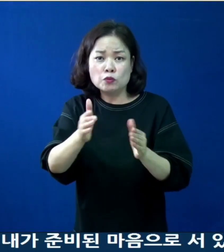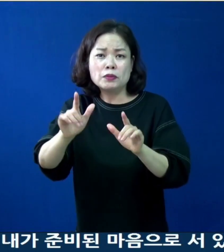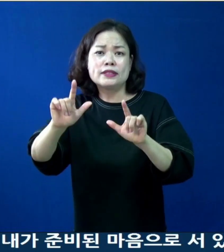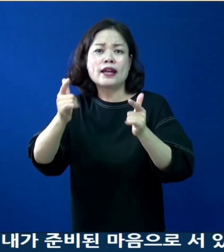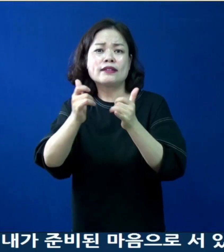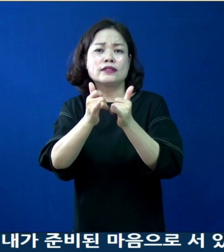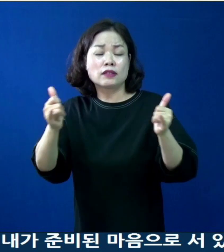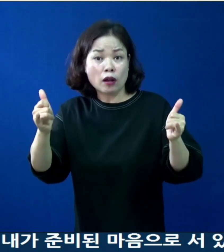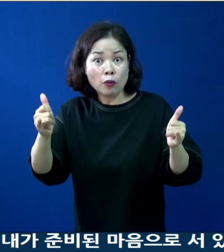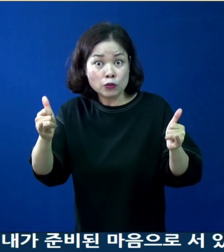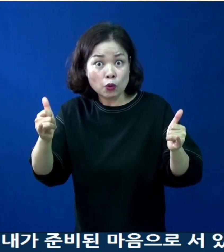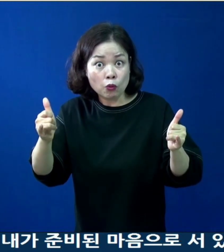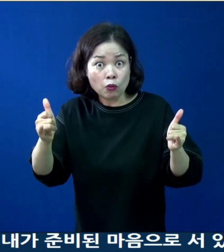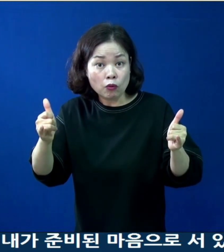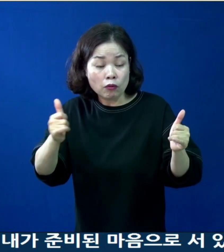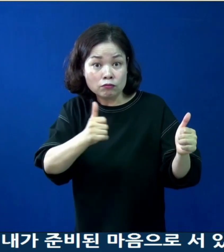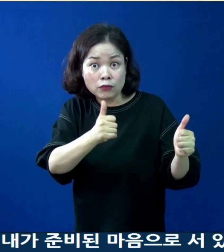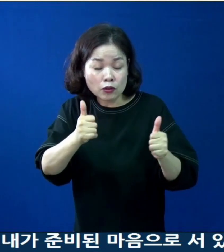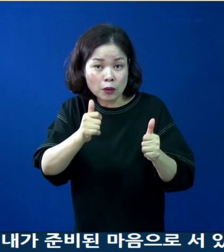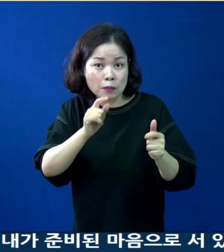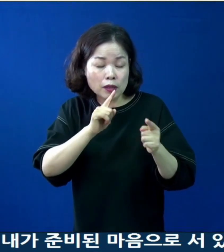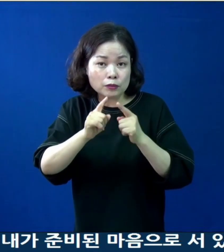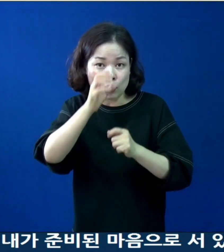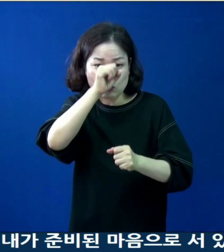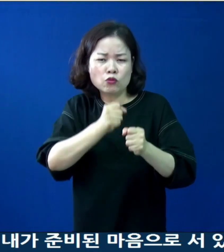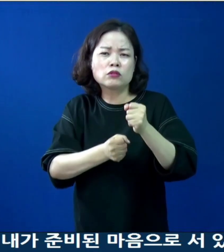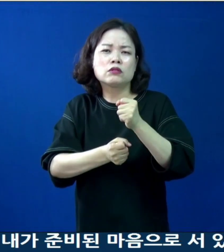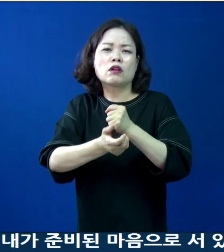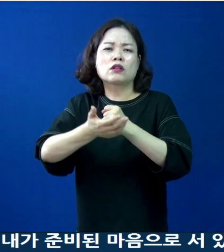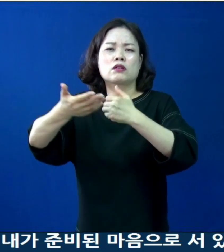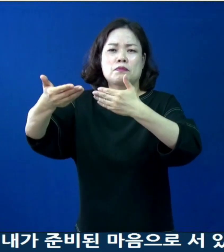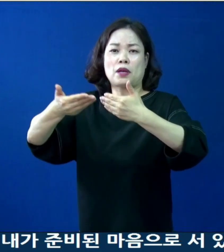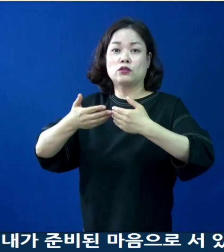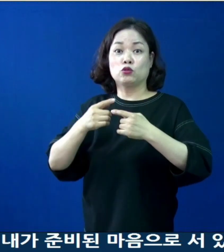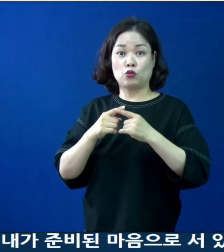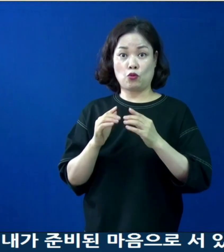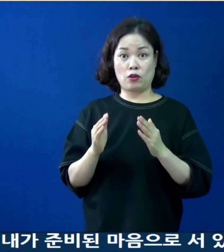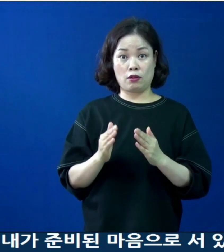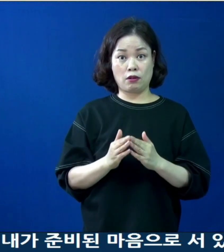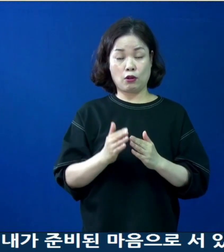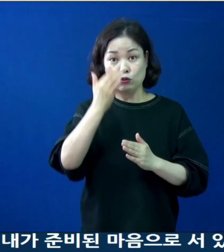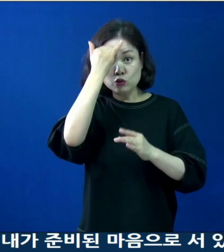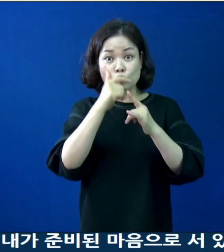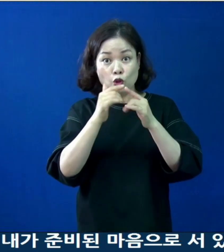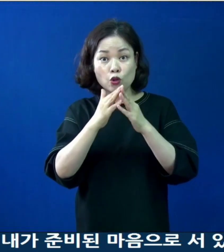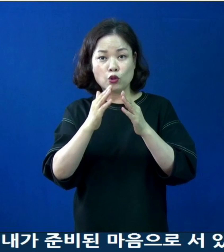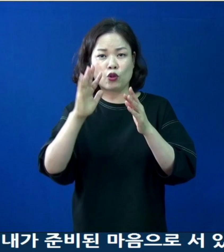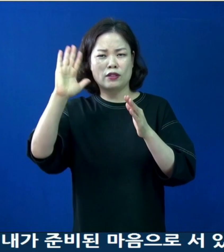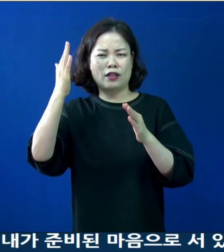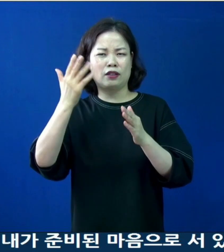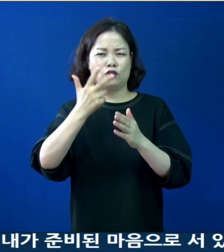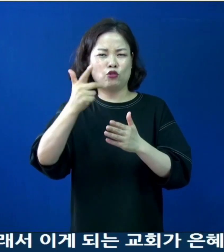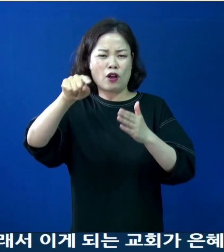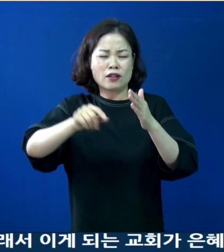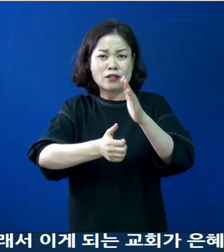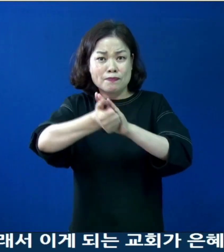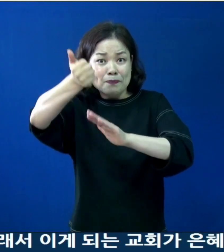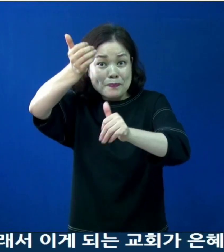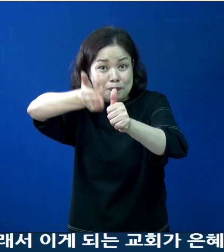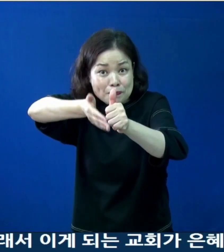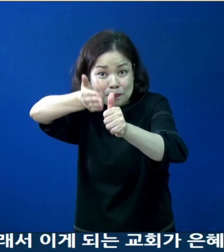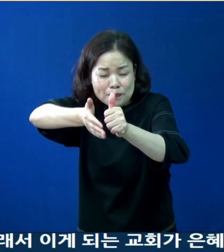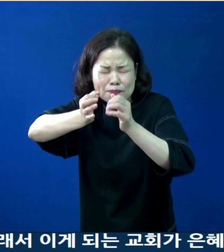사람도 따라서 말씀에 좋은 영향을 받는 그런 교회죠. 우리 충영교회가 그런 교회 되기를 주 안에서 간절히